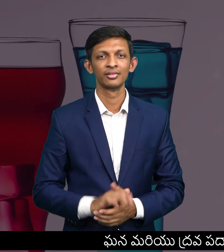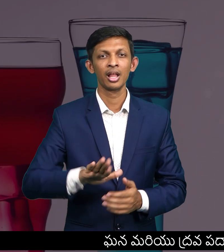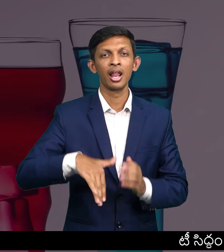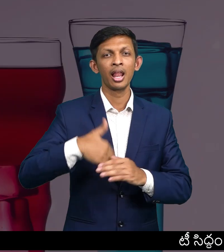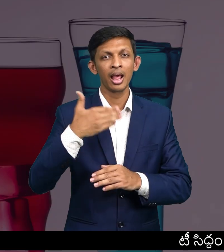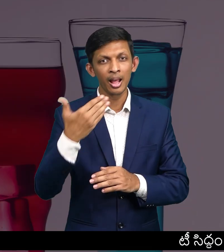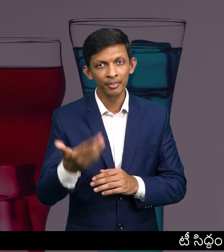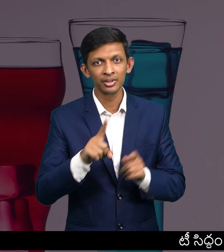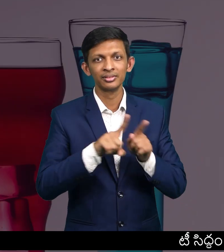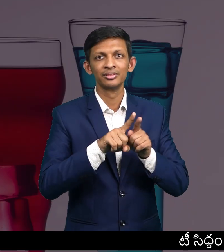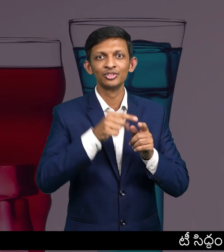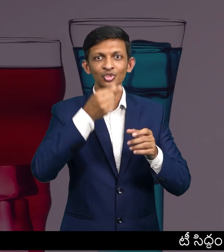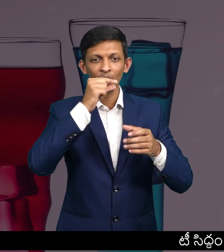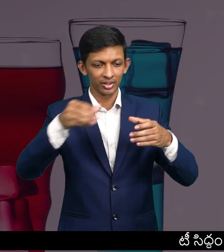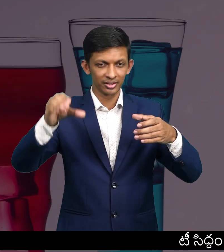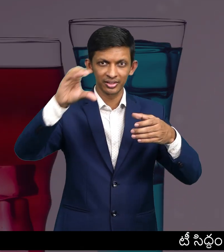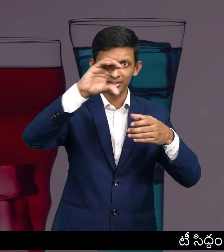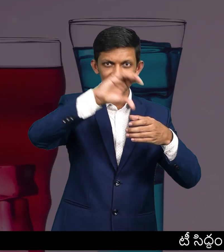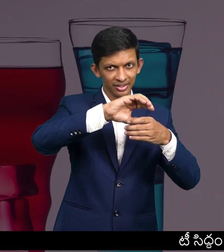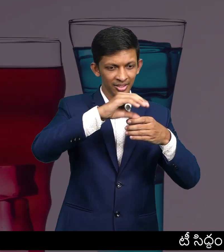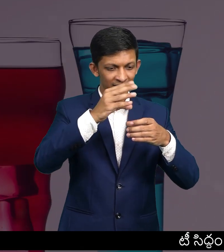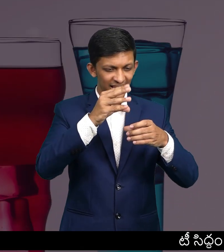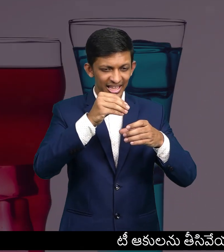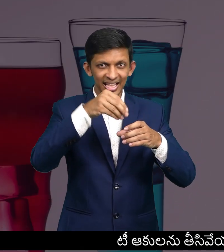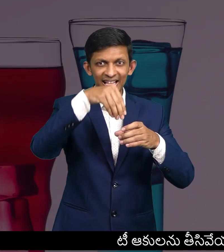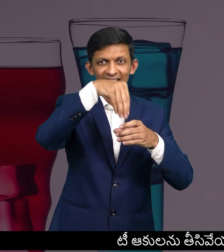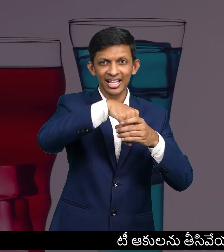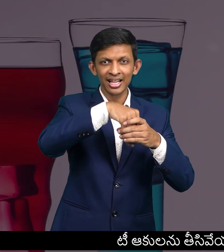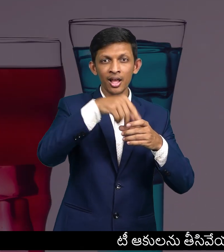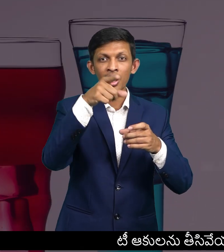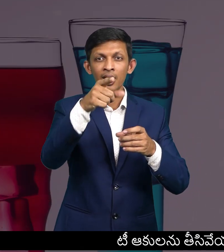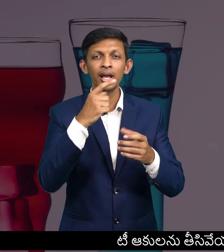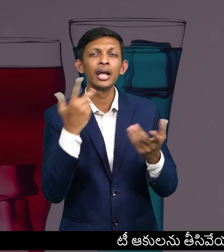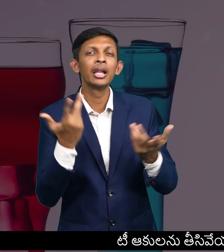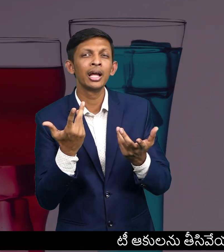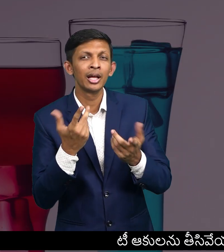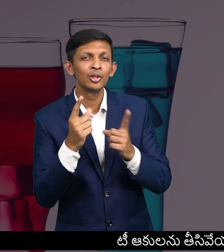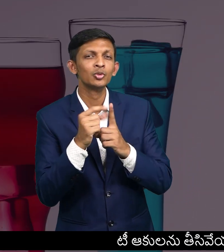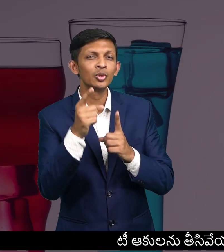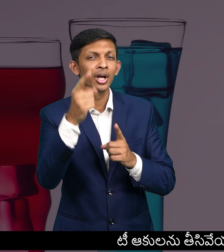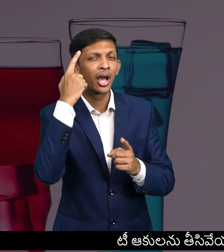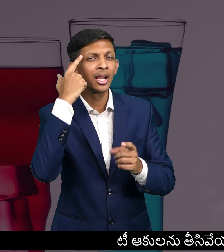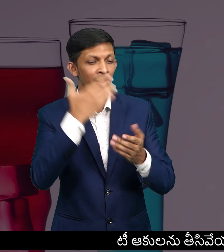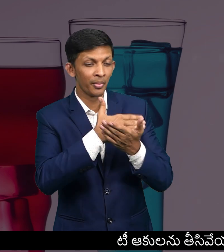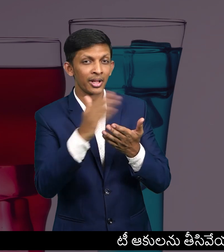టీ సిద్ధం చేసిన తర్వాత టీ ఆకులను తీసివేయడానికి మీరు ఏం చేస్తారు?